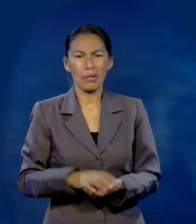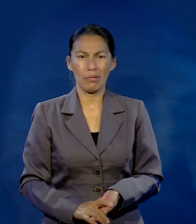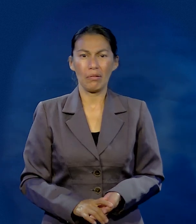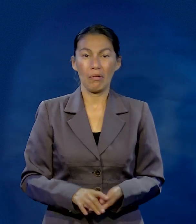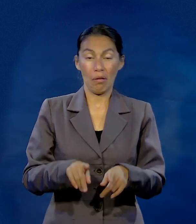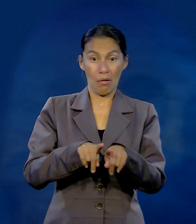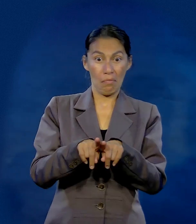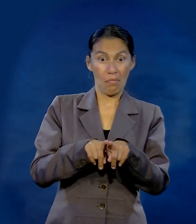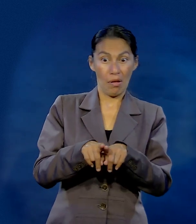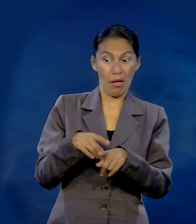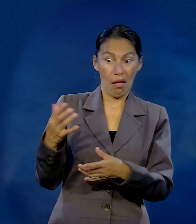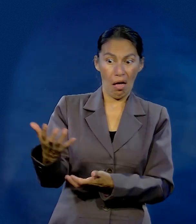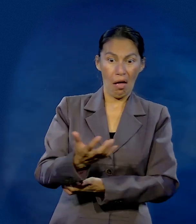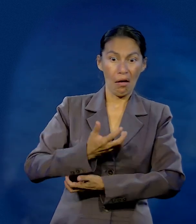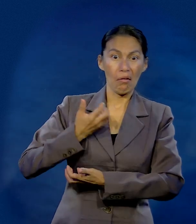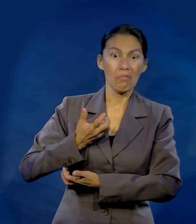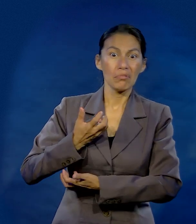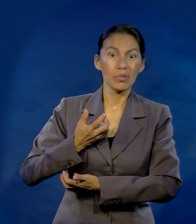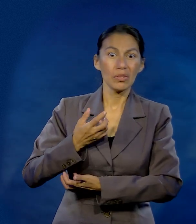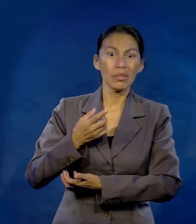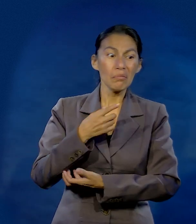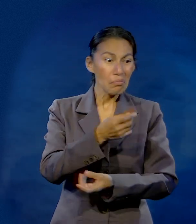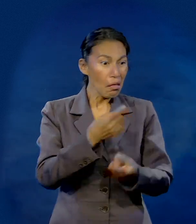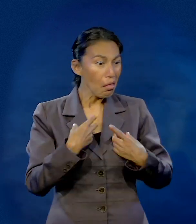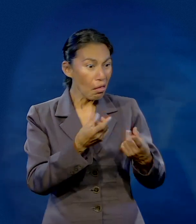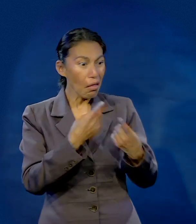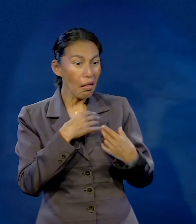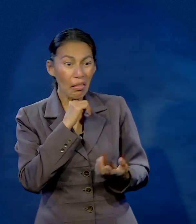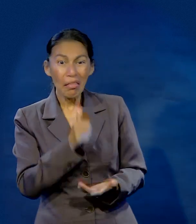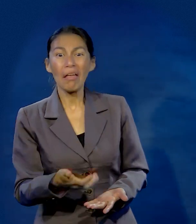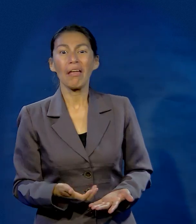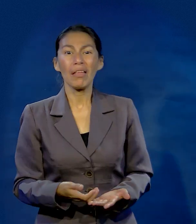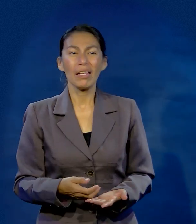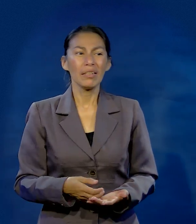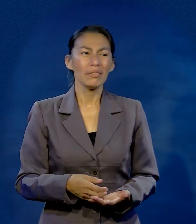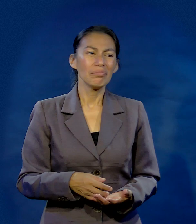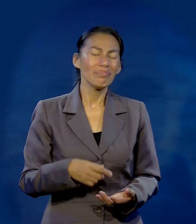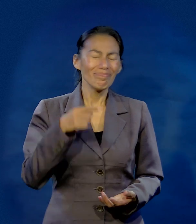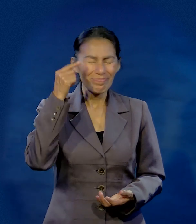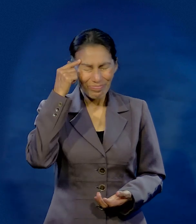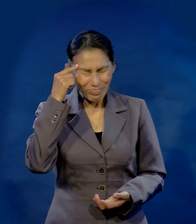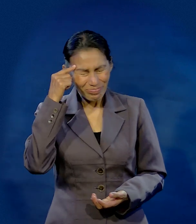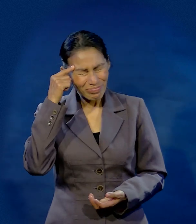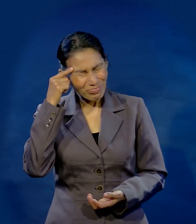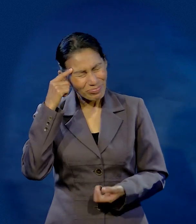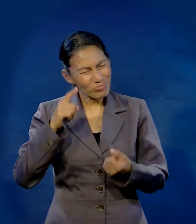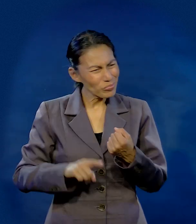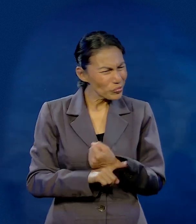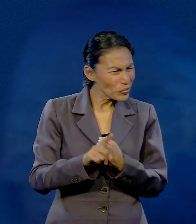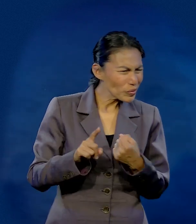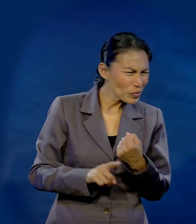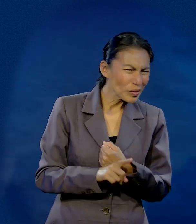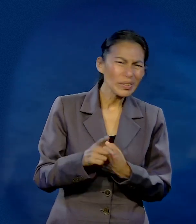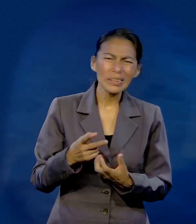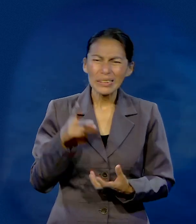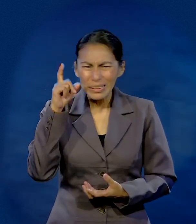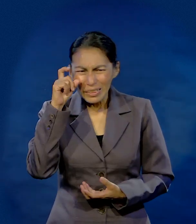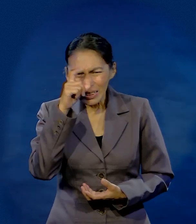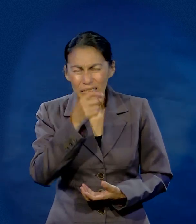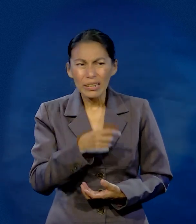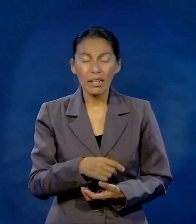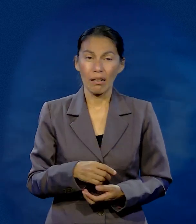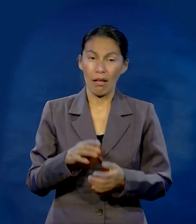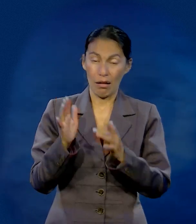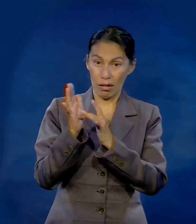quedaba pero por alguna razón parece que él no está contento con eso él está inquieto y él dice Híjole es que me tocó